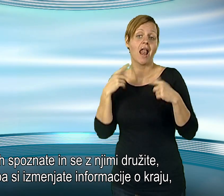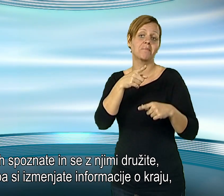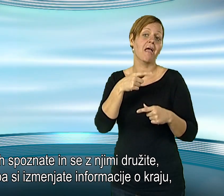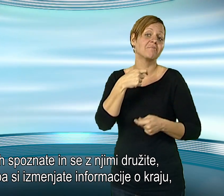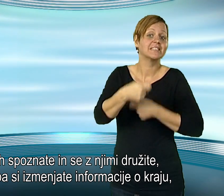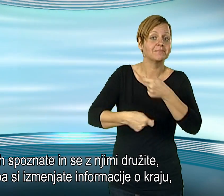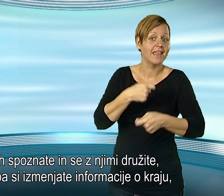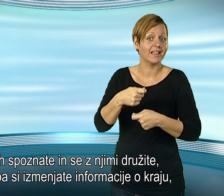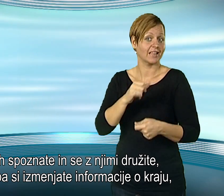ga obiščete.